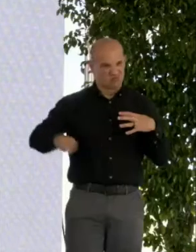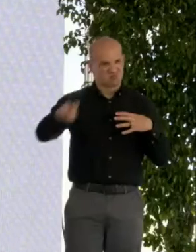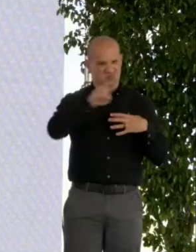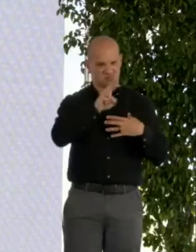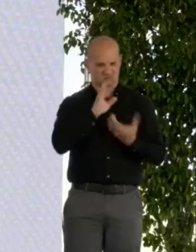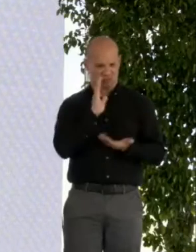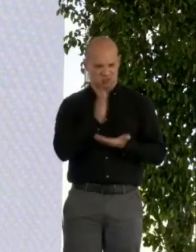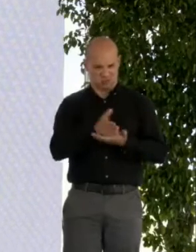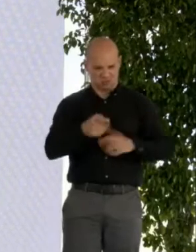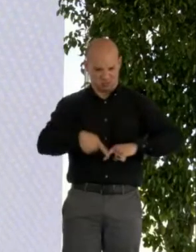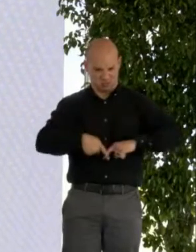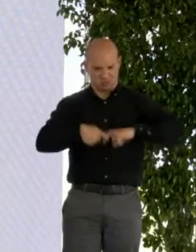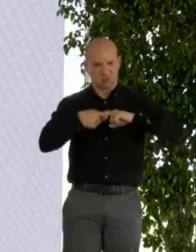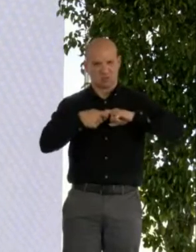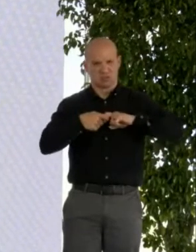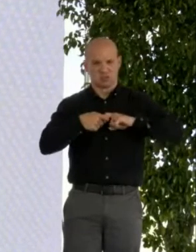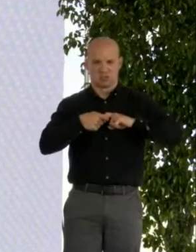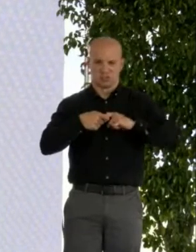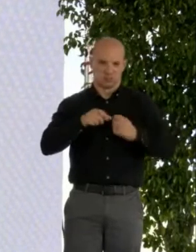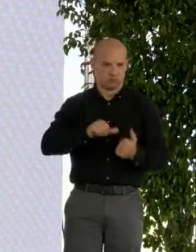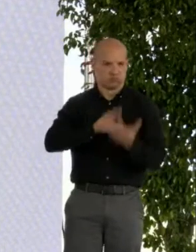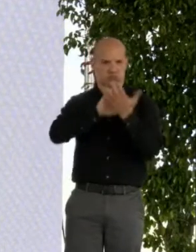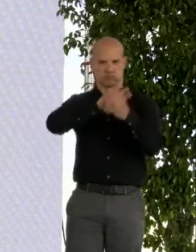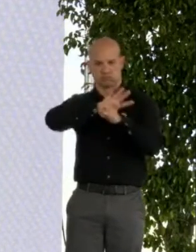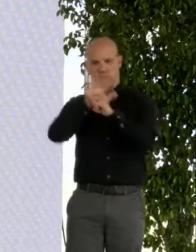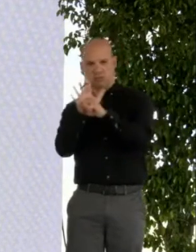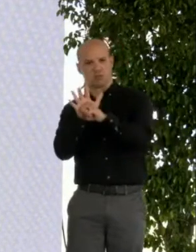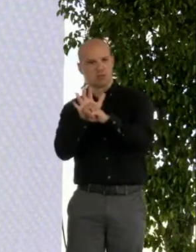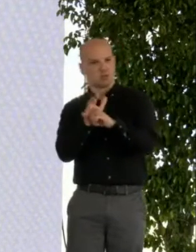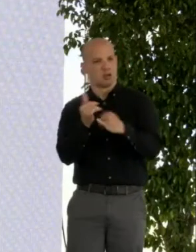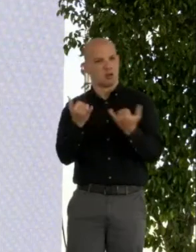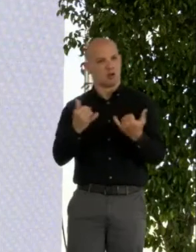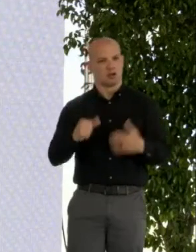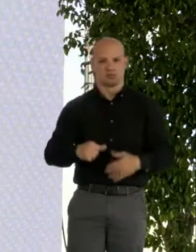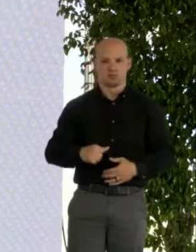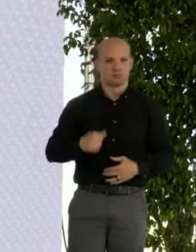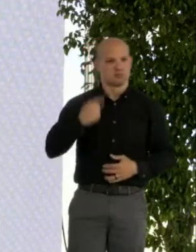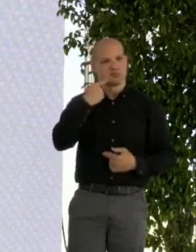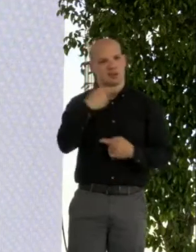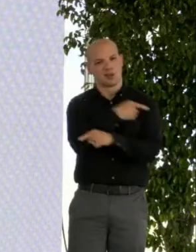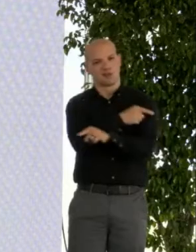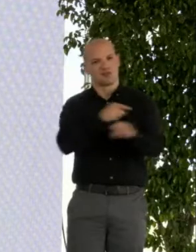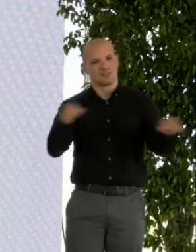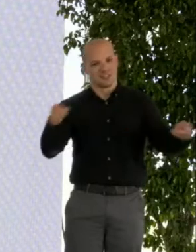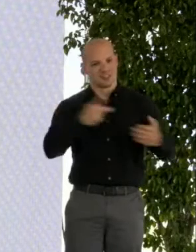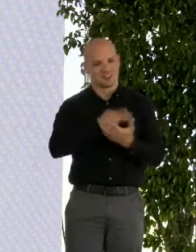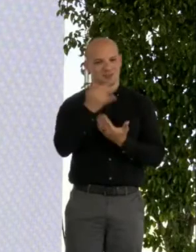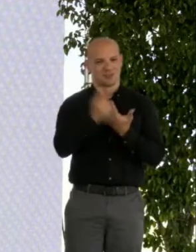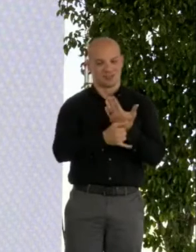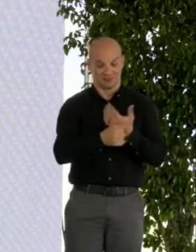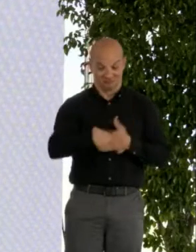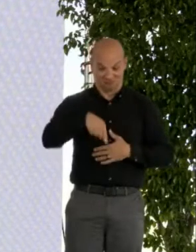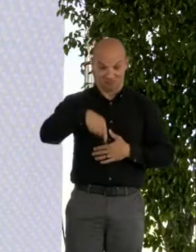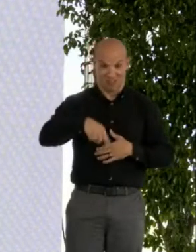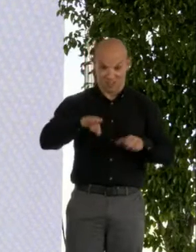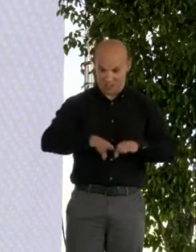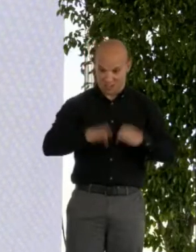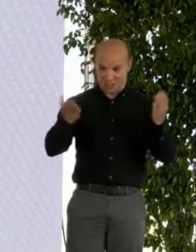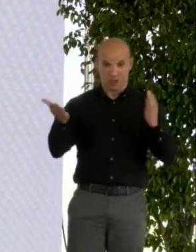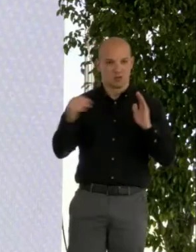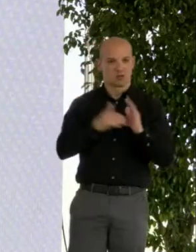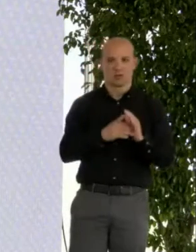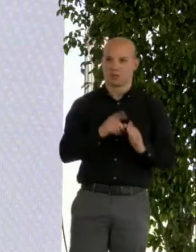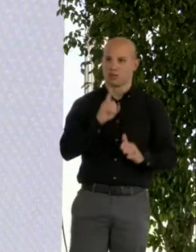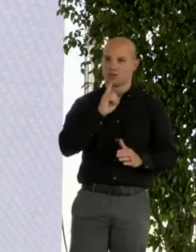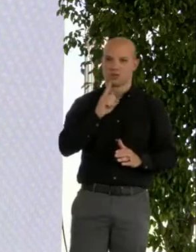de enfrentar tiempos bien difíciles, me llena de orgullo poderles anunciar este proyecto. La apertura de Bahía Urbana, sin duda alguna, impulsará